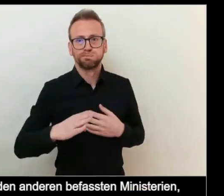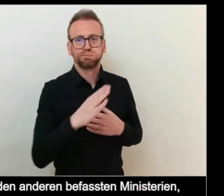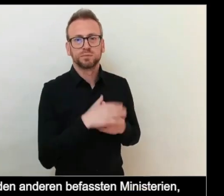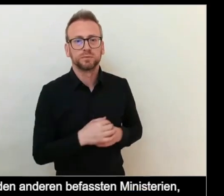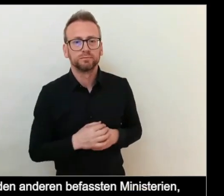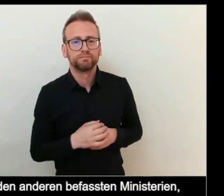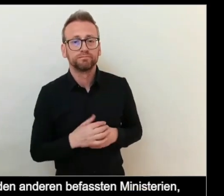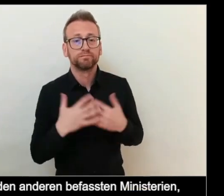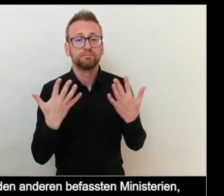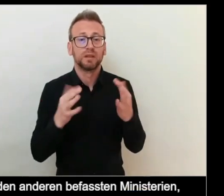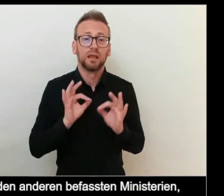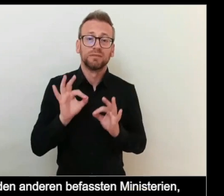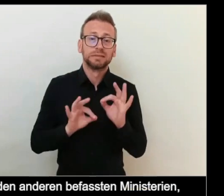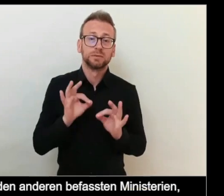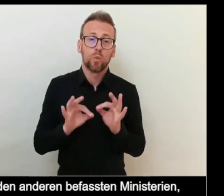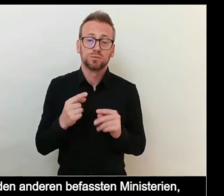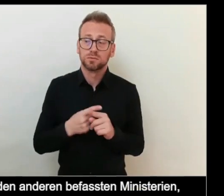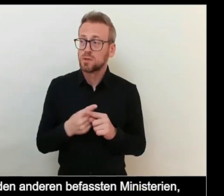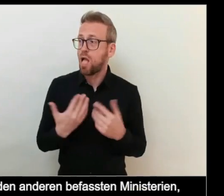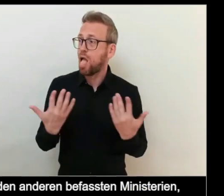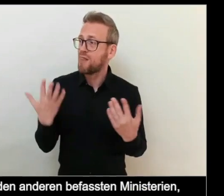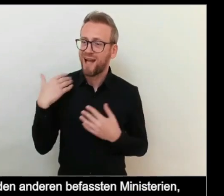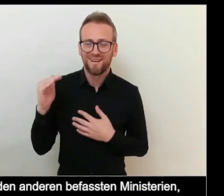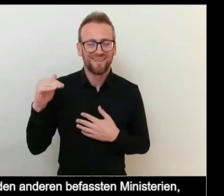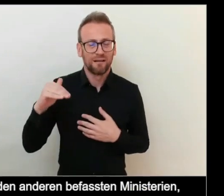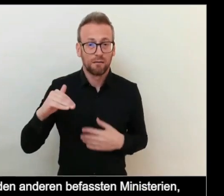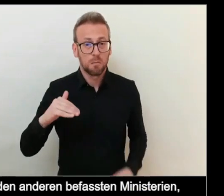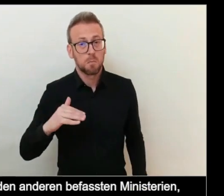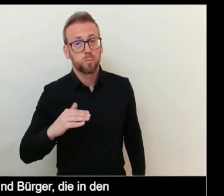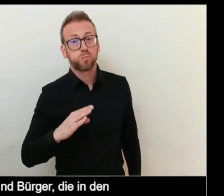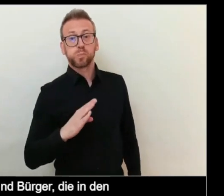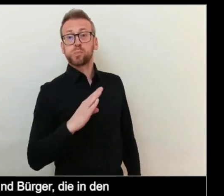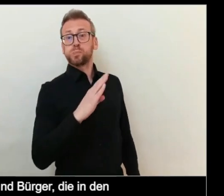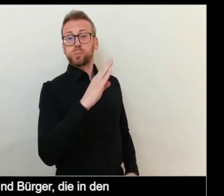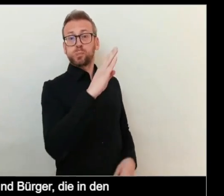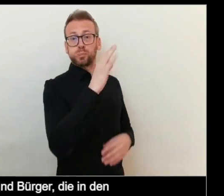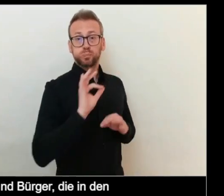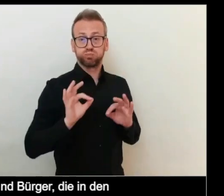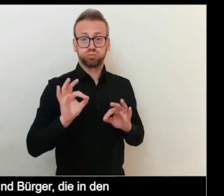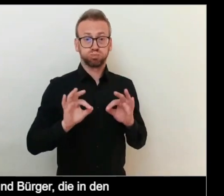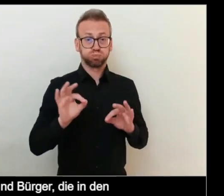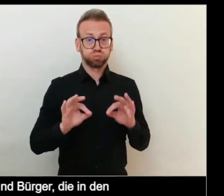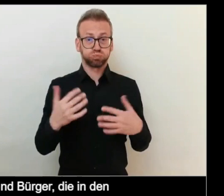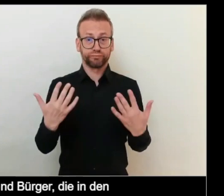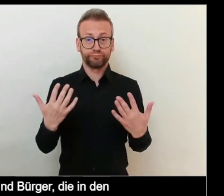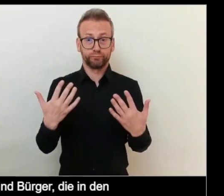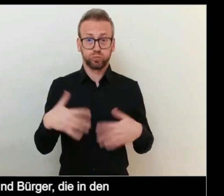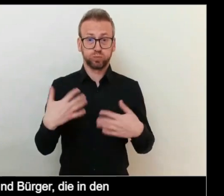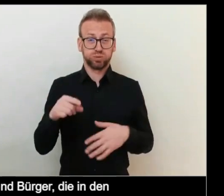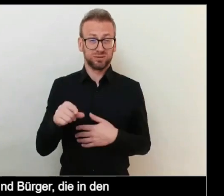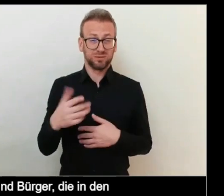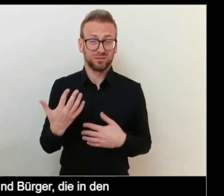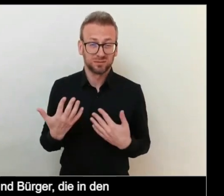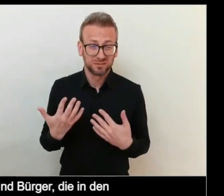7-Tages-Inzidenz betrifft. Es handelt sich dabei mittlerweile überwiegend um den Subtyp BA2